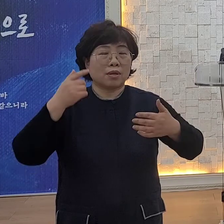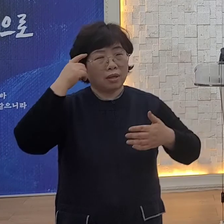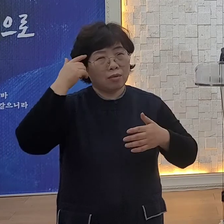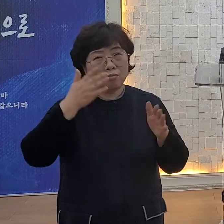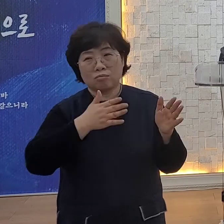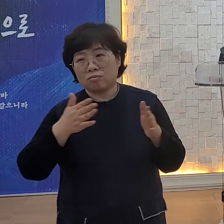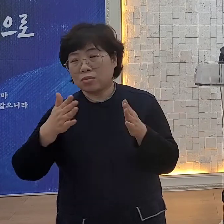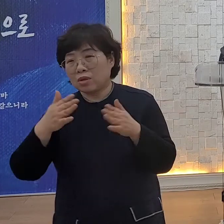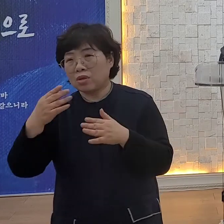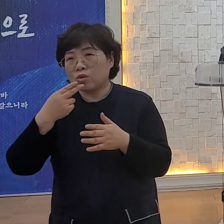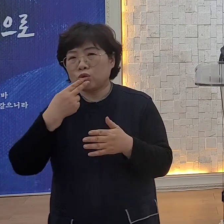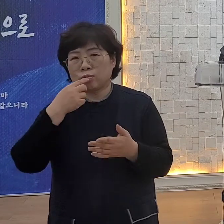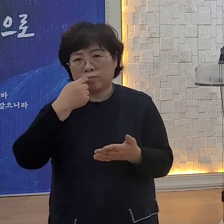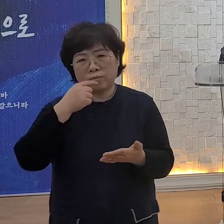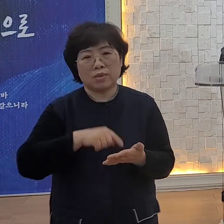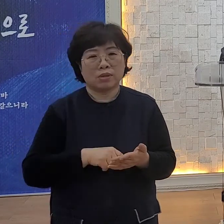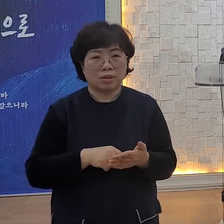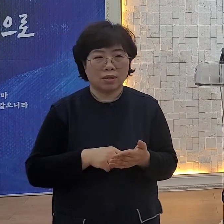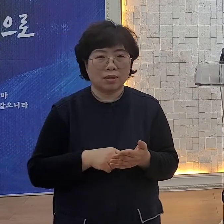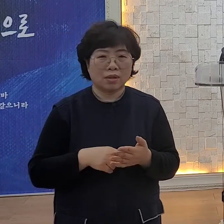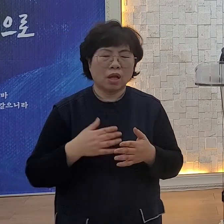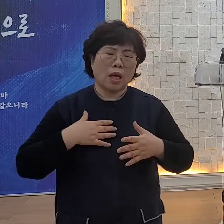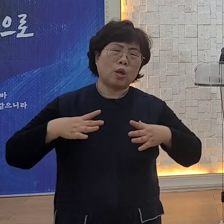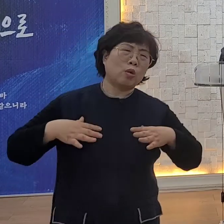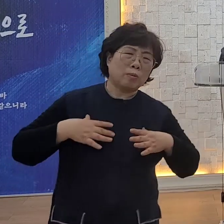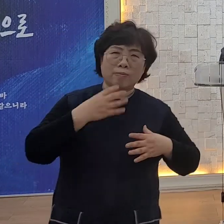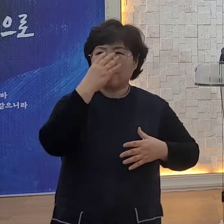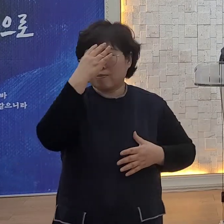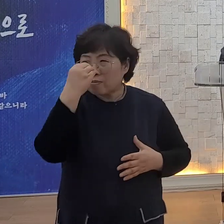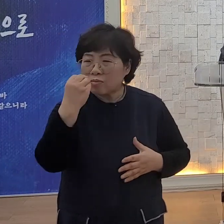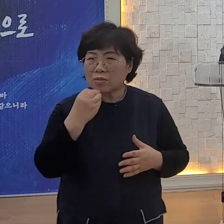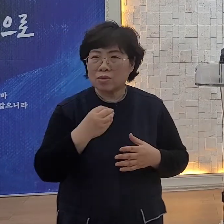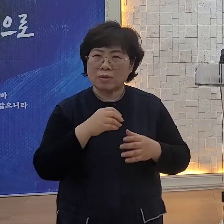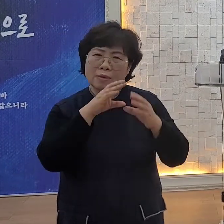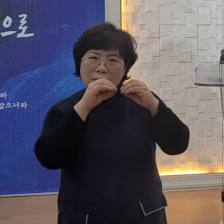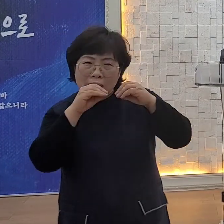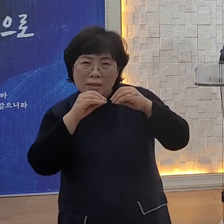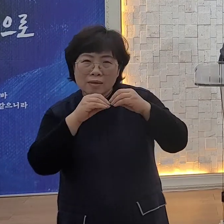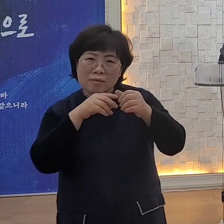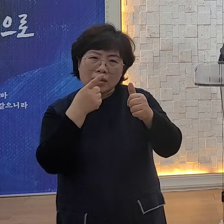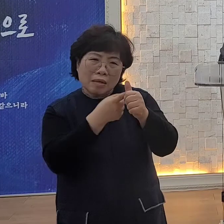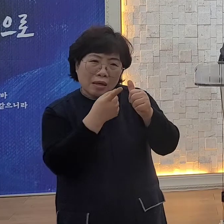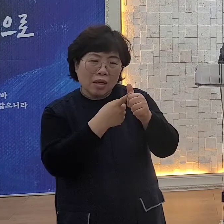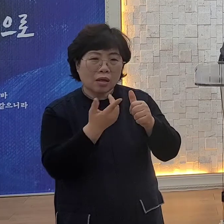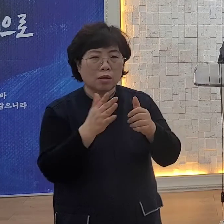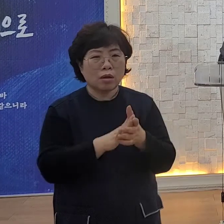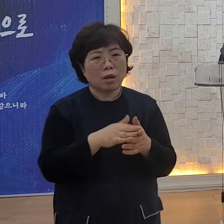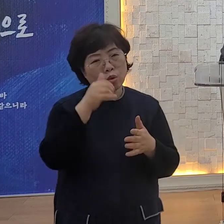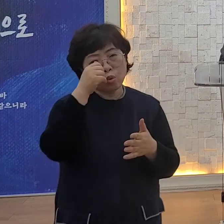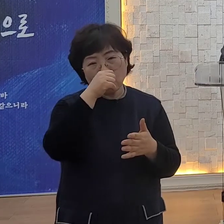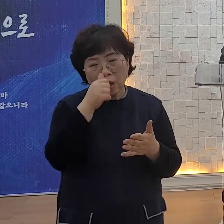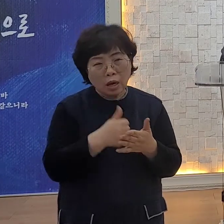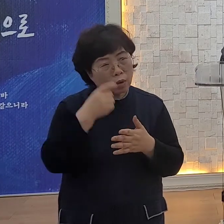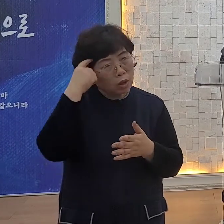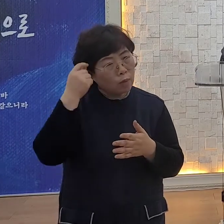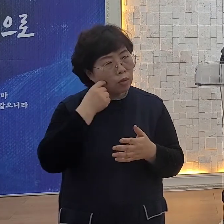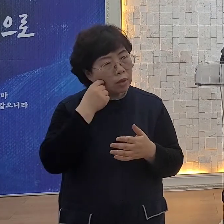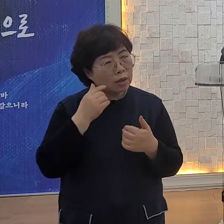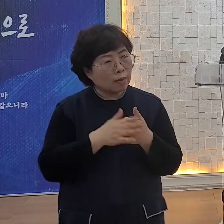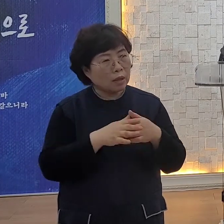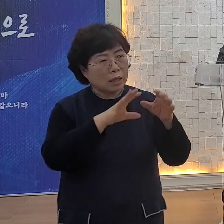있고 내가 교만 자랑하고 비방하고 뭐 이러고 있더라는 거예요. 왜? 이거 별로 그렇게 죄라고 생각 안 하기 때문이라는